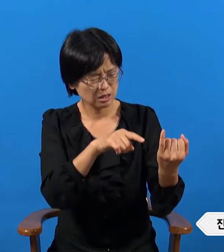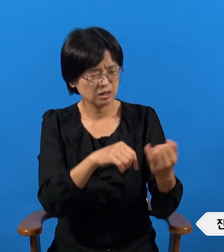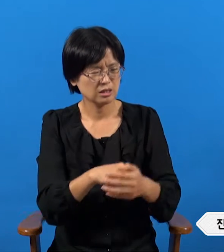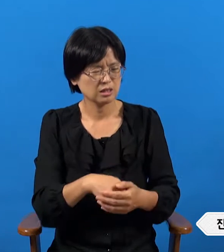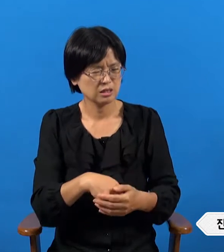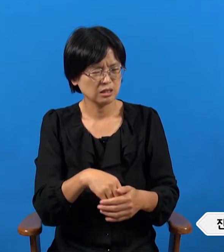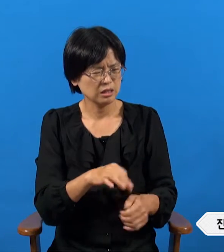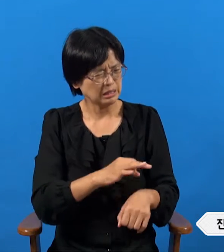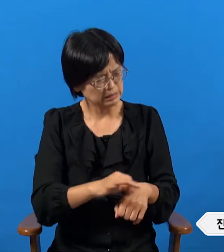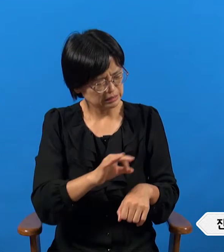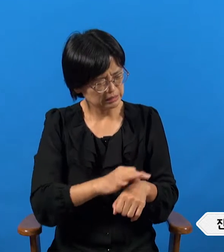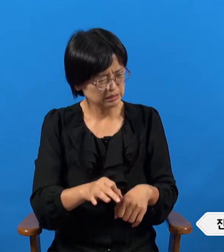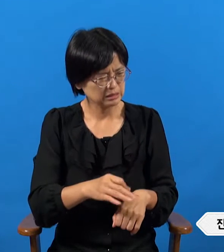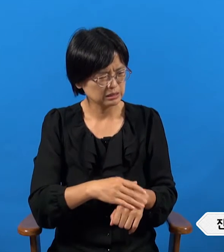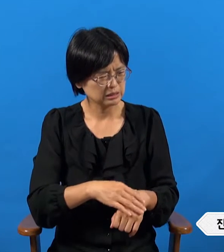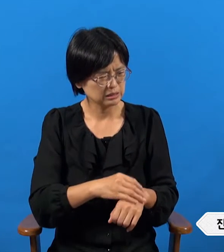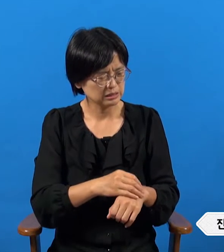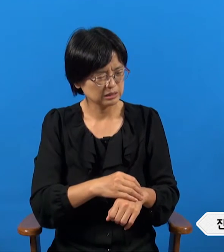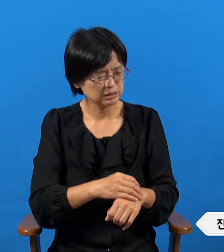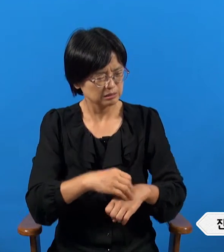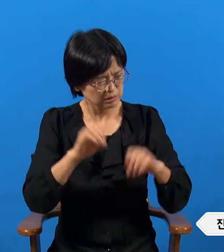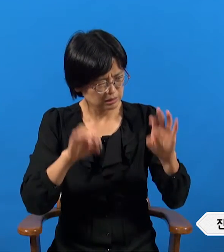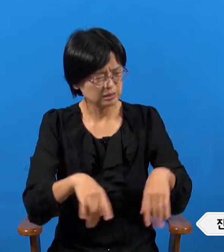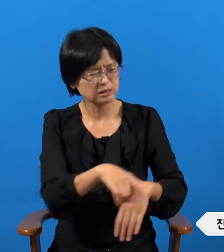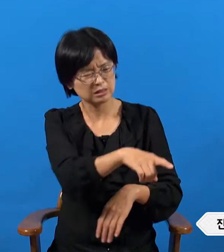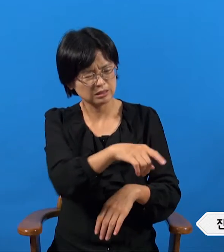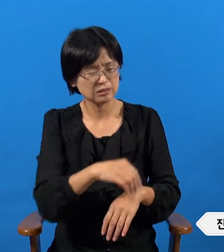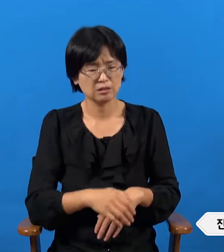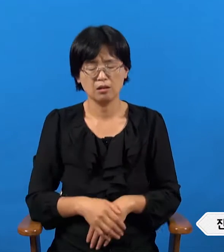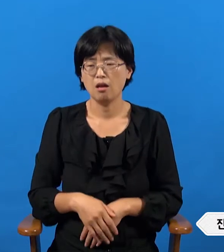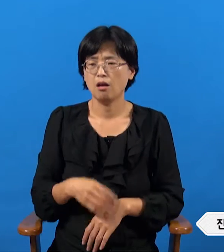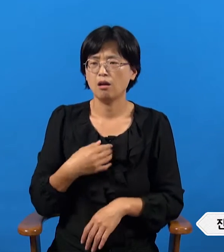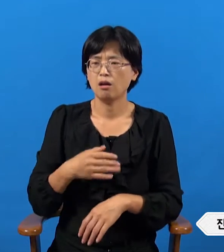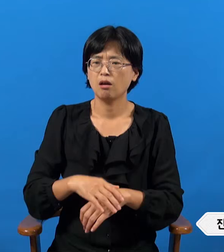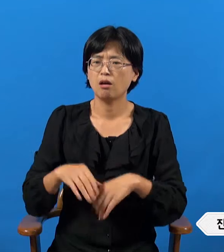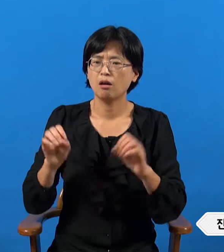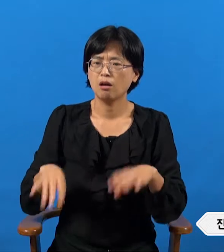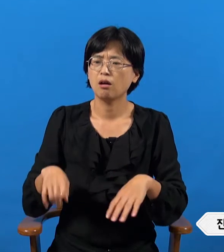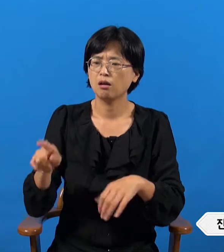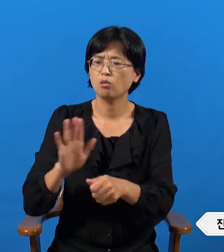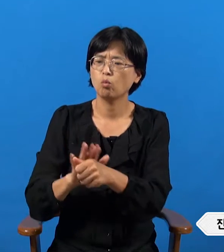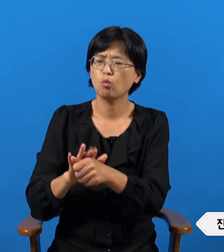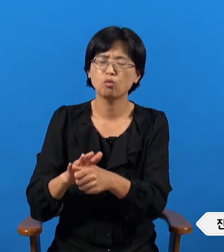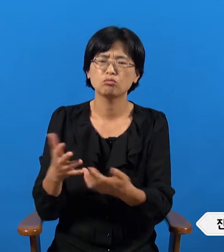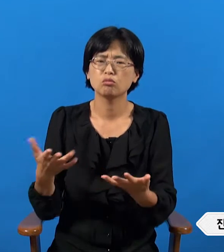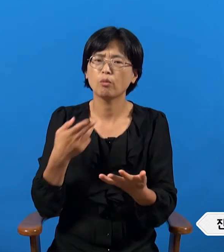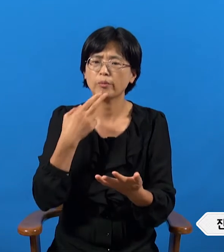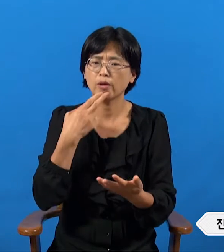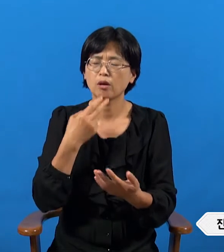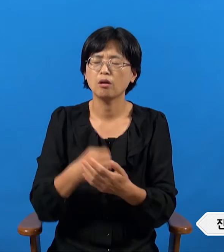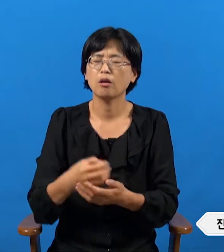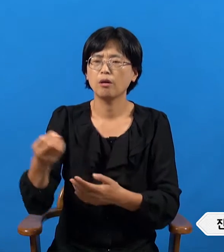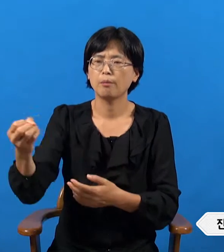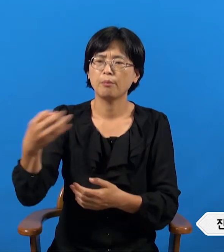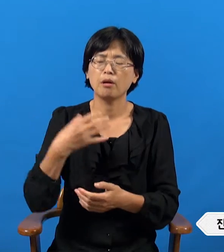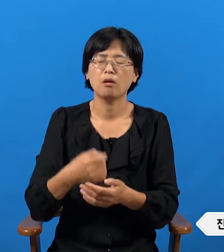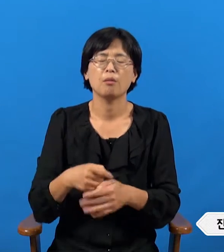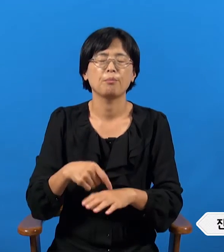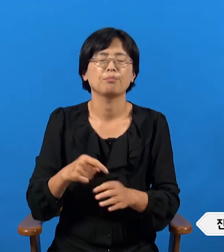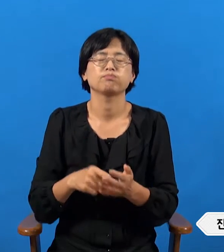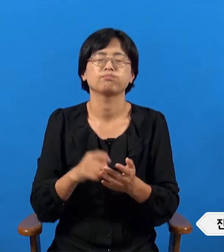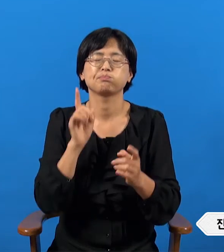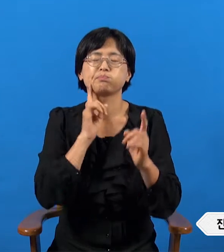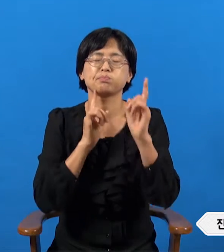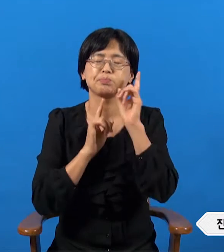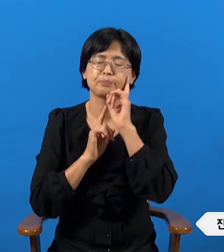맙니다. 내 인생이 쓸모없다고, 내 인생이 별 볼 일 없다고, 내 인생이 도움이 안 되는 삶, 그것이